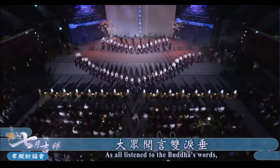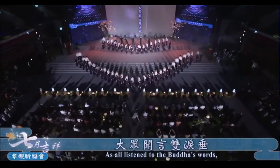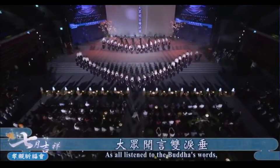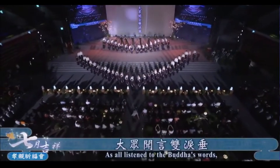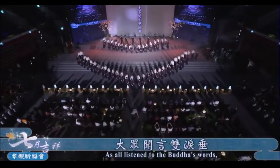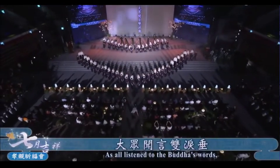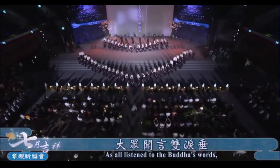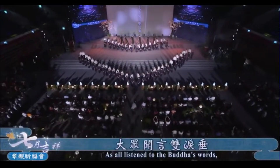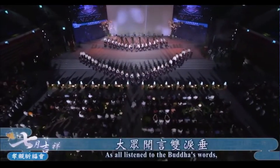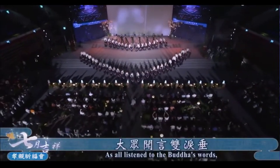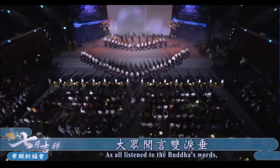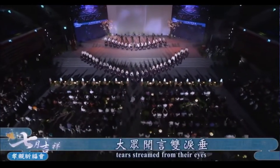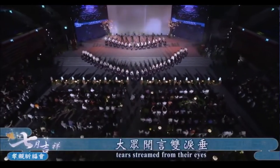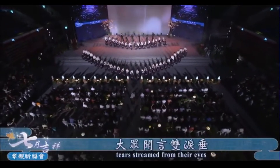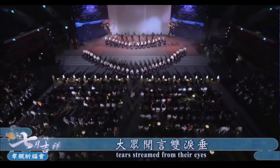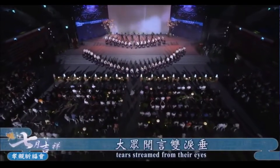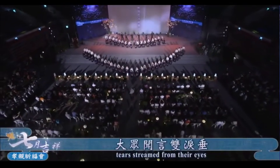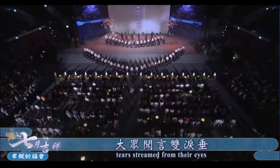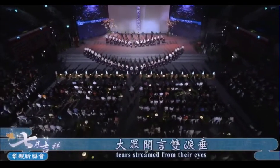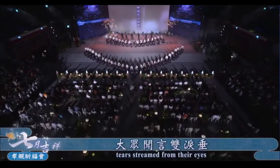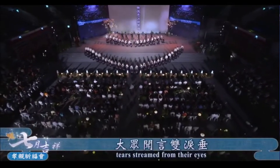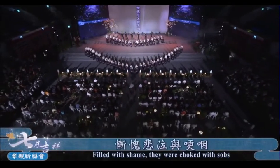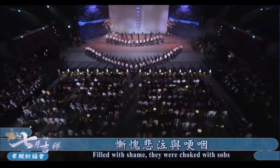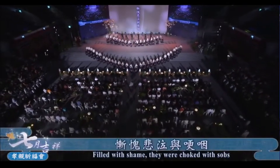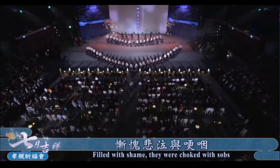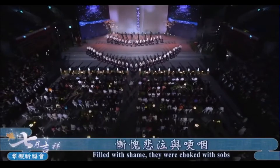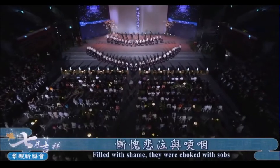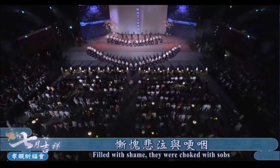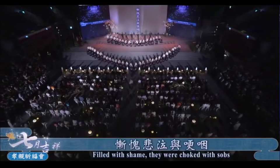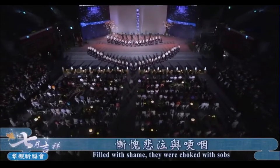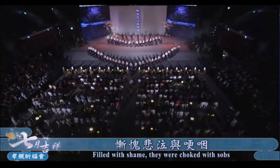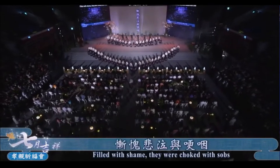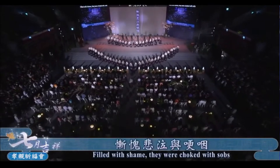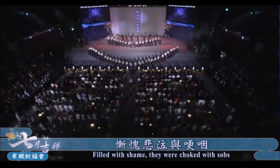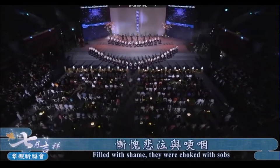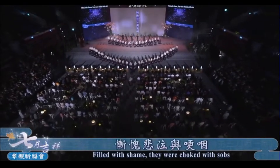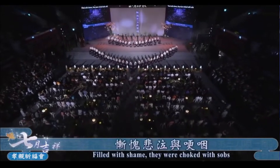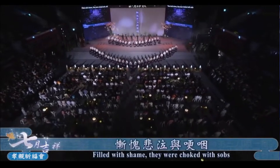坠，忏悔悲泣于哽